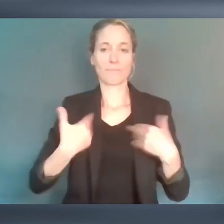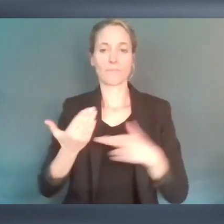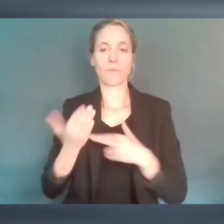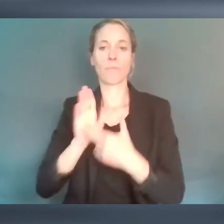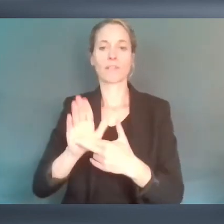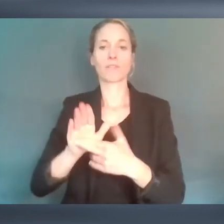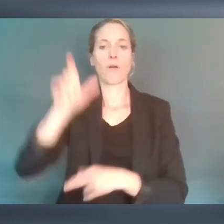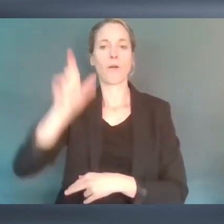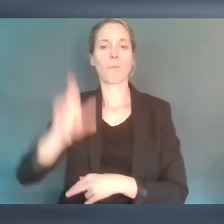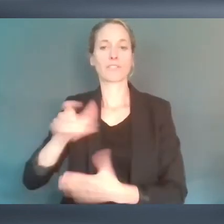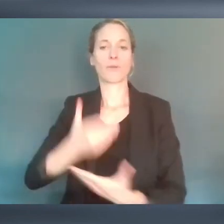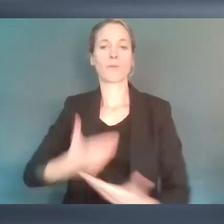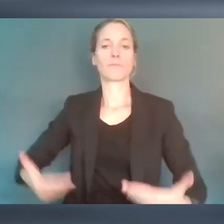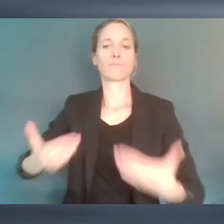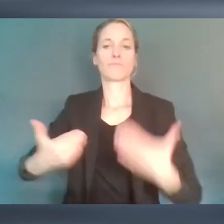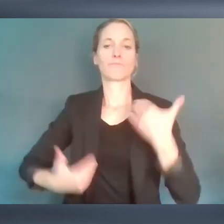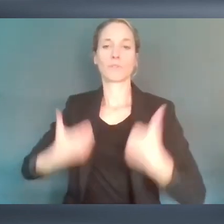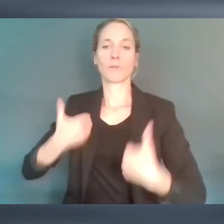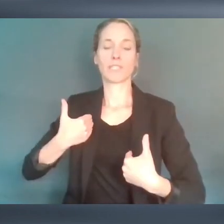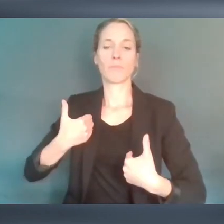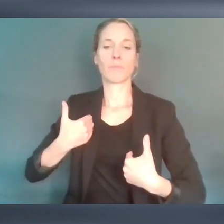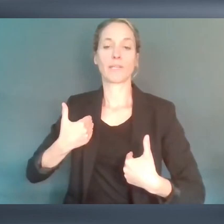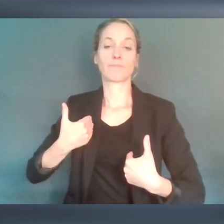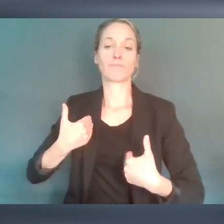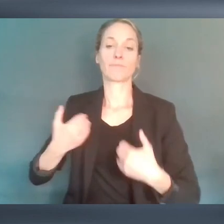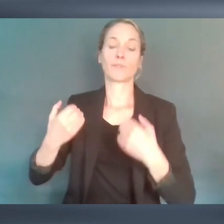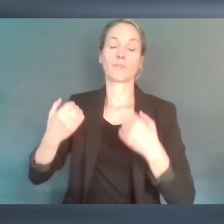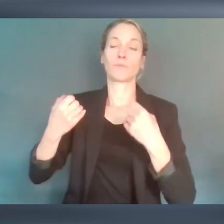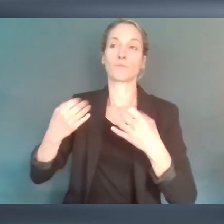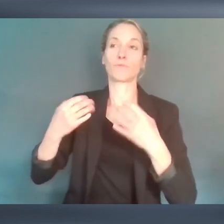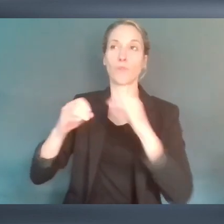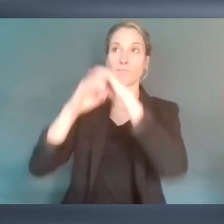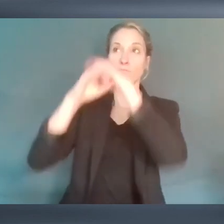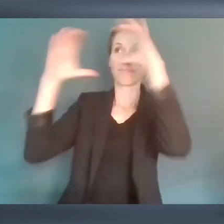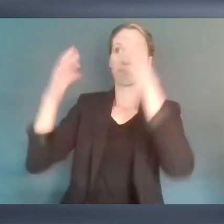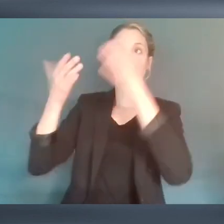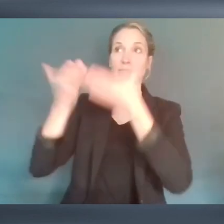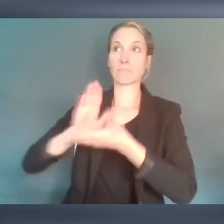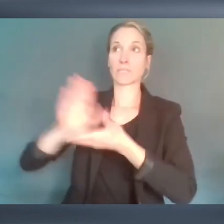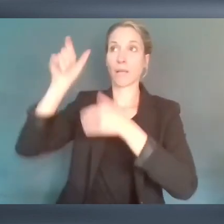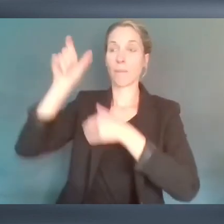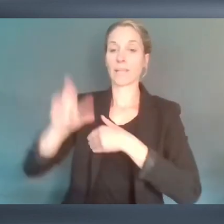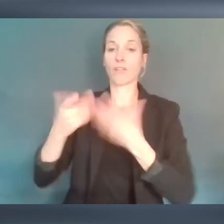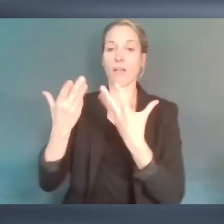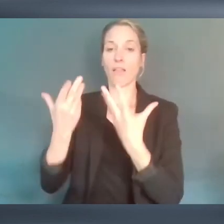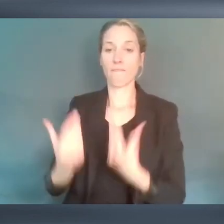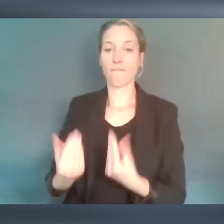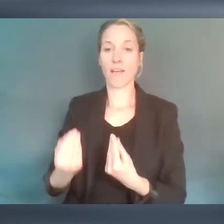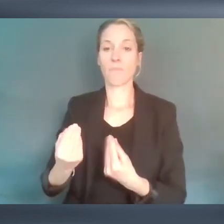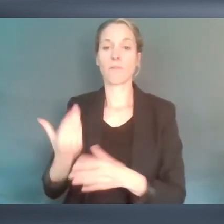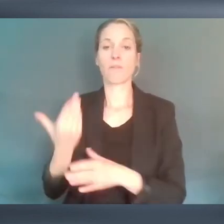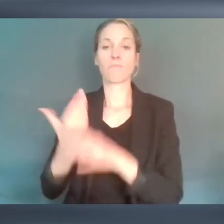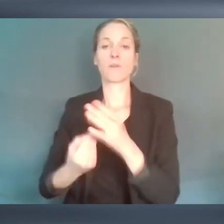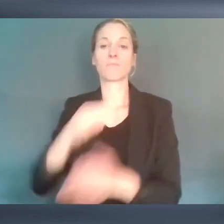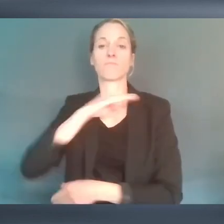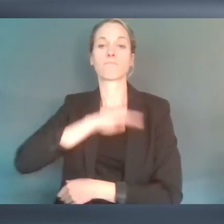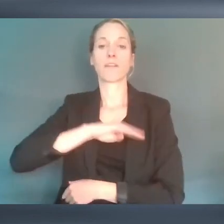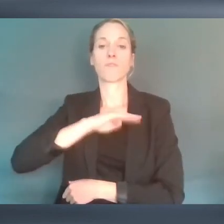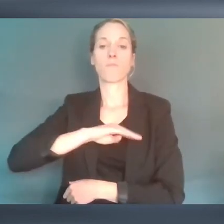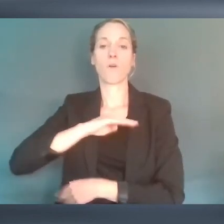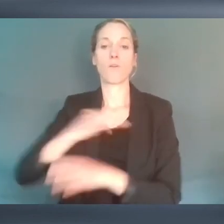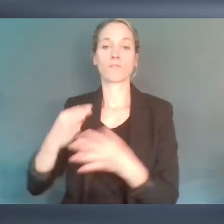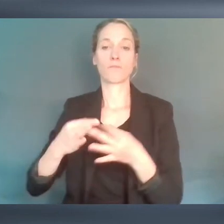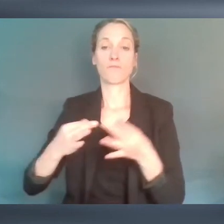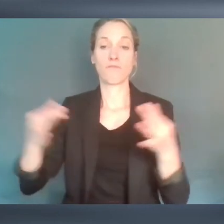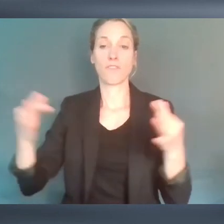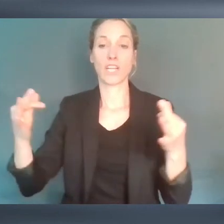parfois considérée comme faible, peu performante, vulnérable, invalide. Et cela au sein d'une